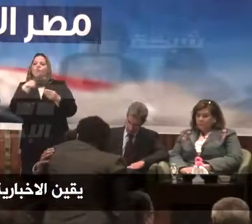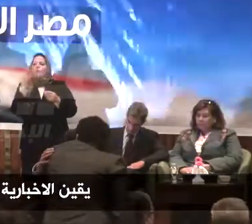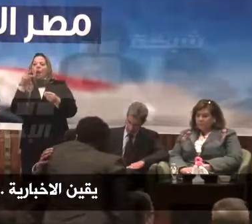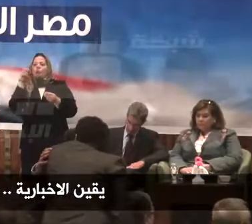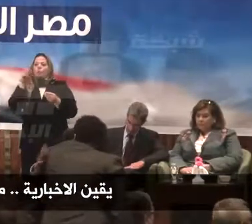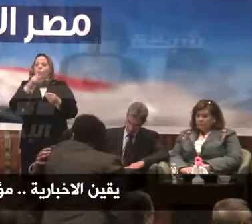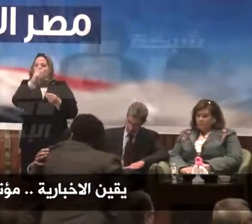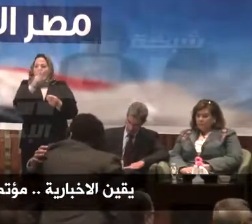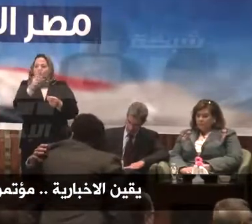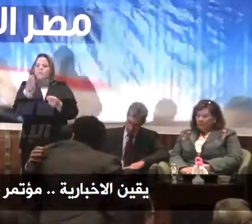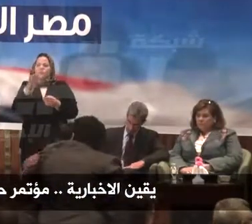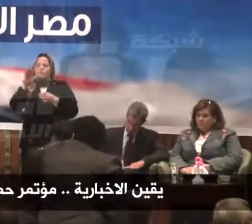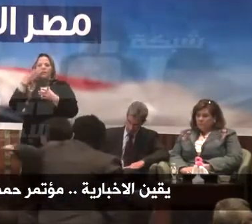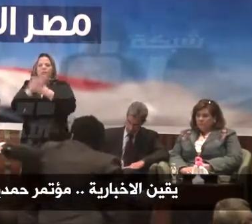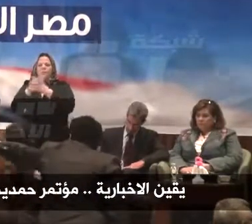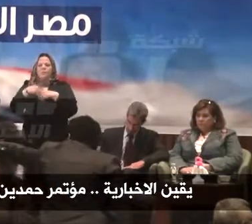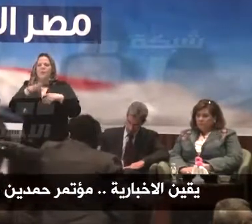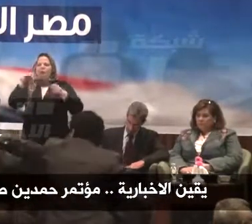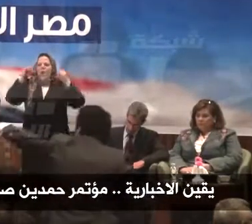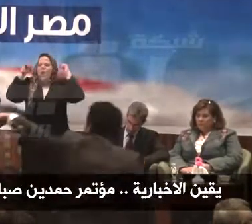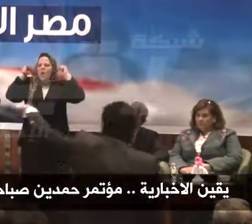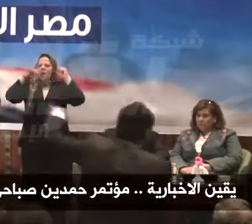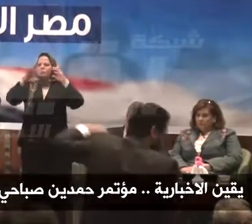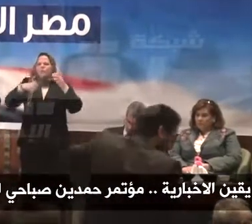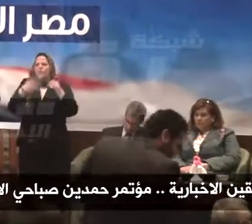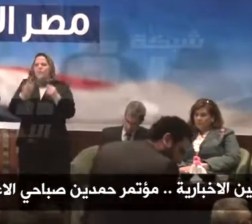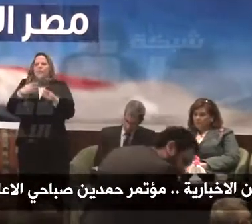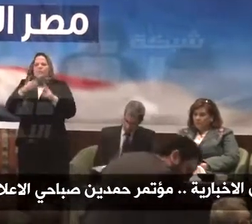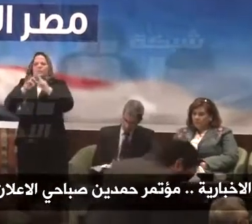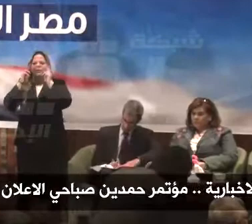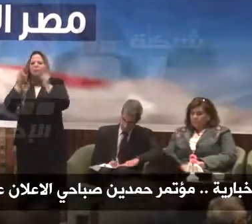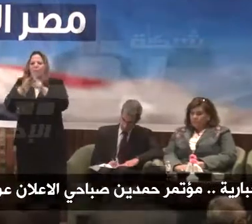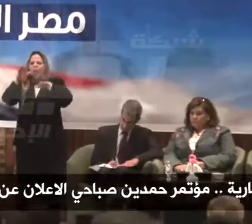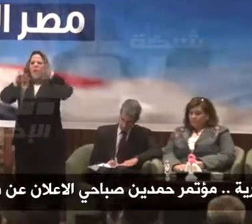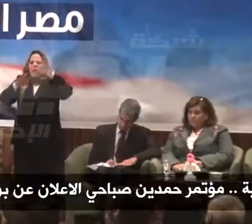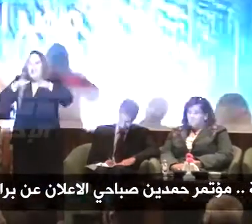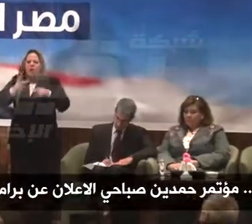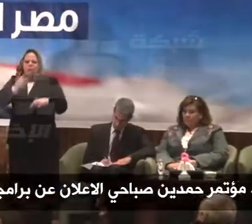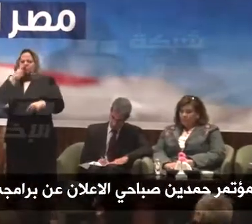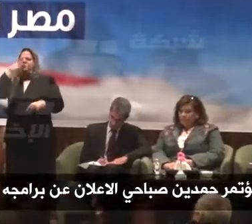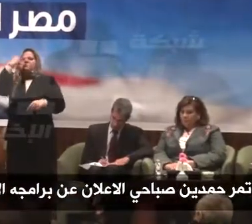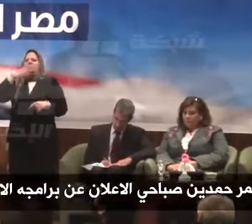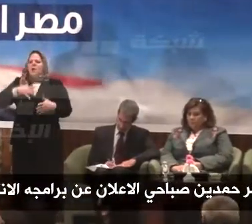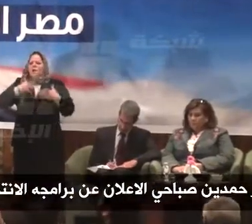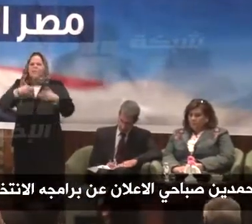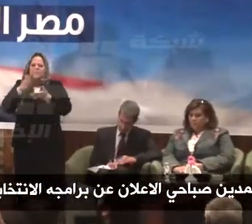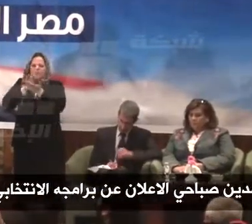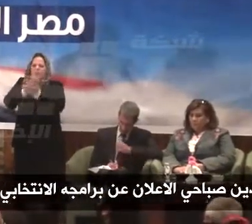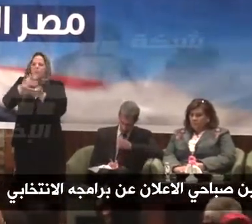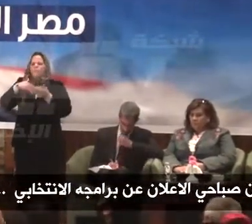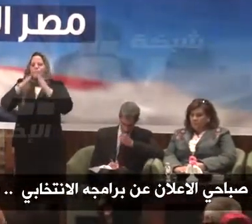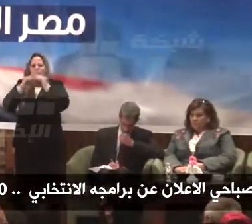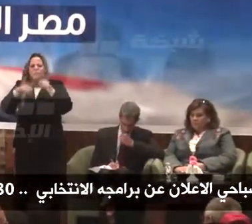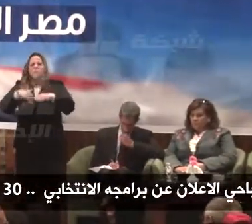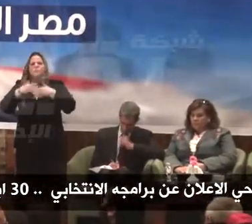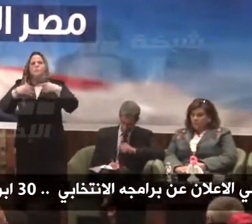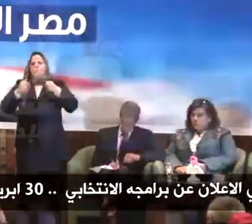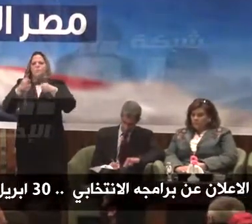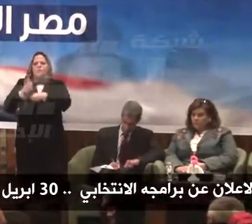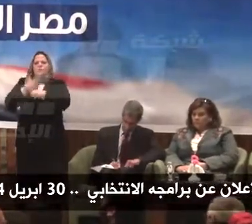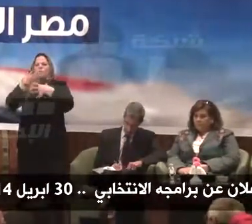يناير في العيش والحرية والعدالة الاجتماعية، الكرامة والاستقلال الوطني